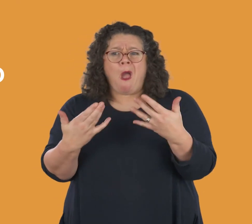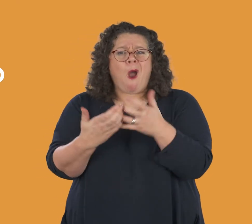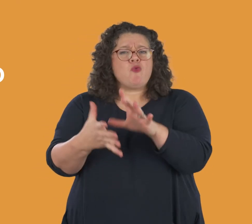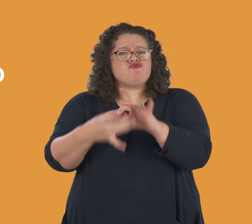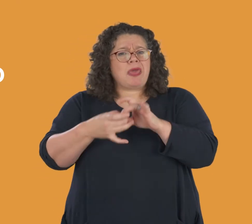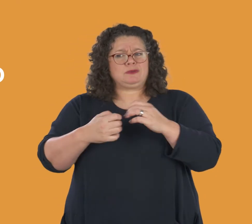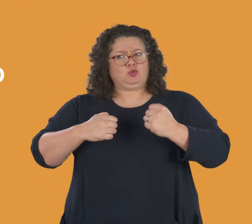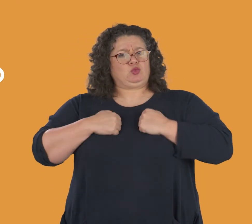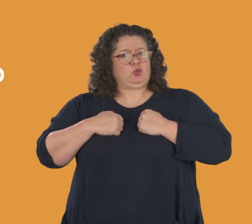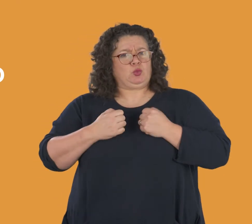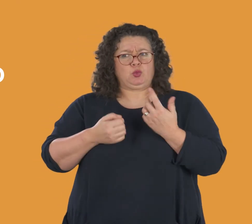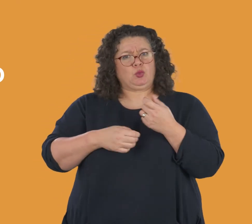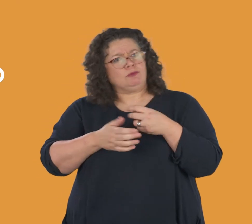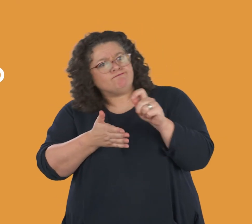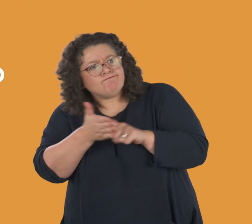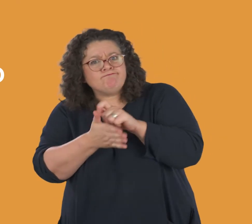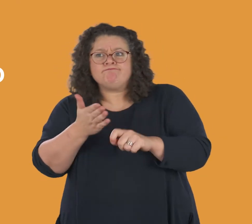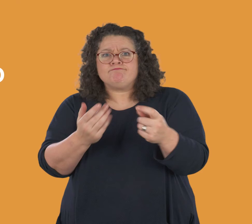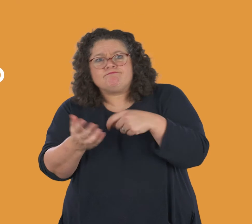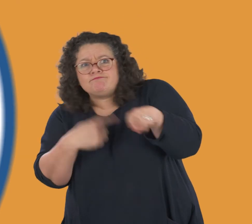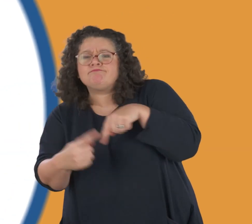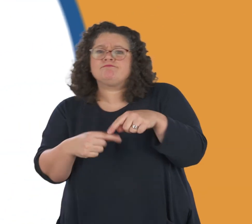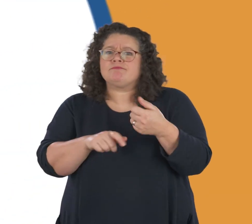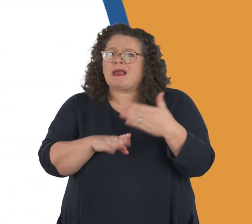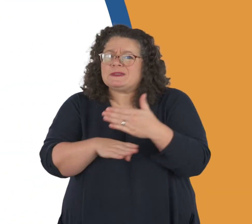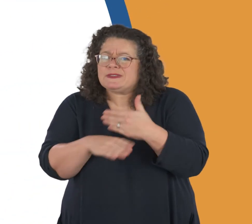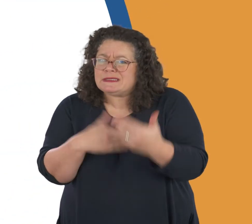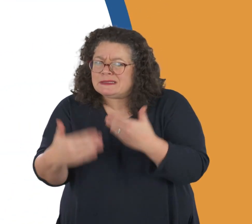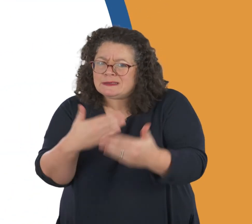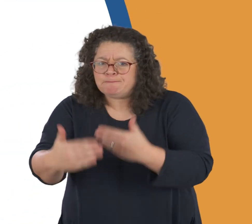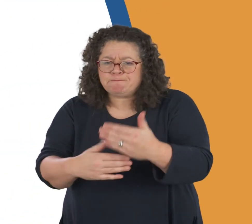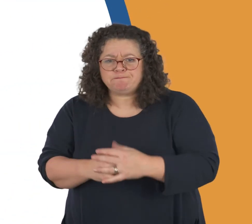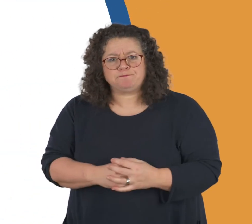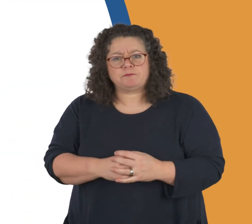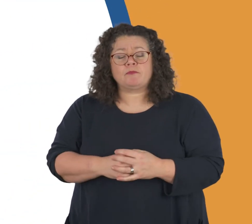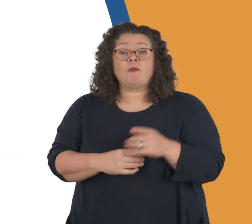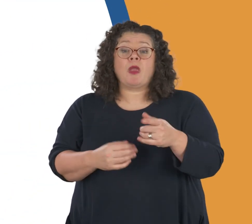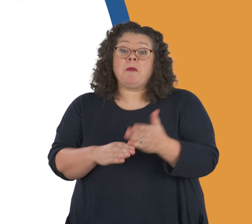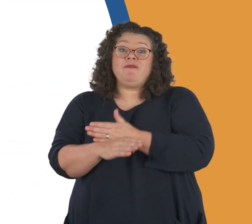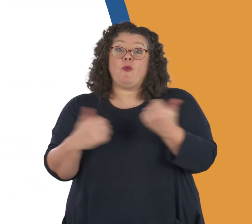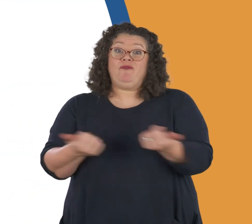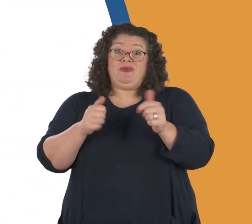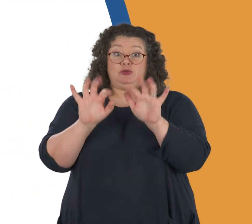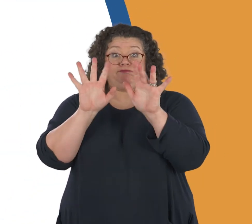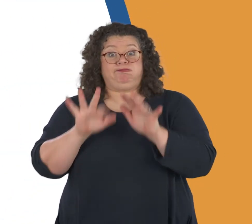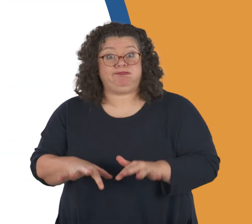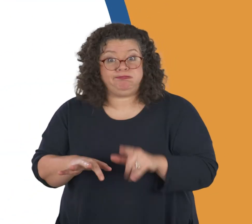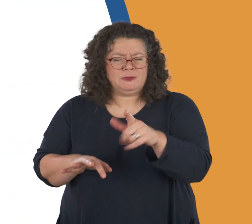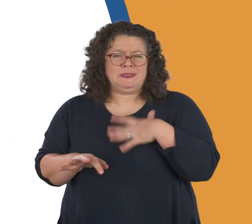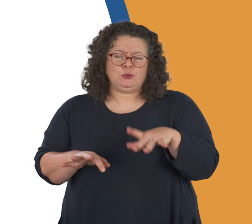yn ymwneud a'ch gweithgareddau ymgyrchu arfaethedig. Cyn llenwi'r ffurflen gais, dylech neilltuo peth amser i